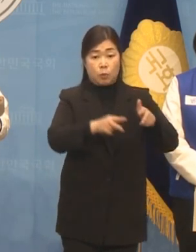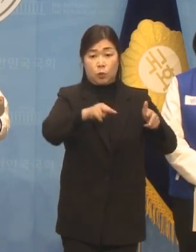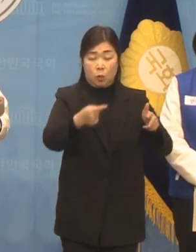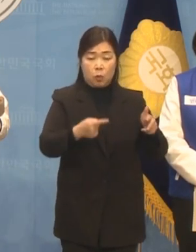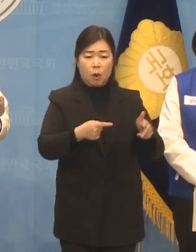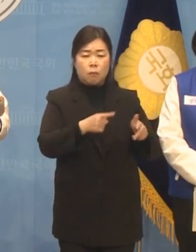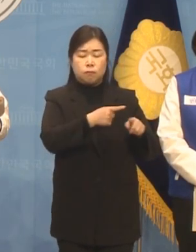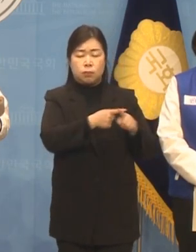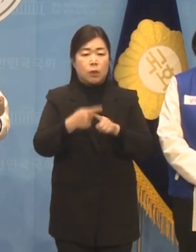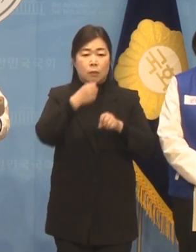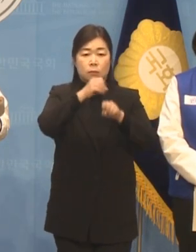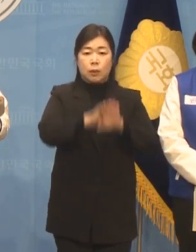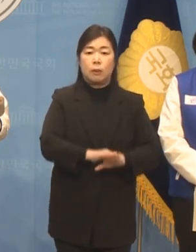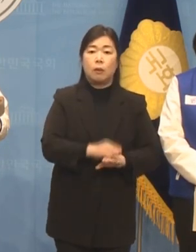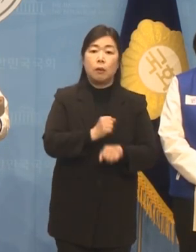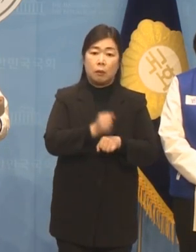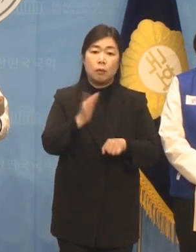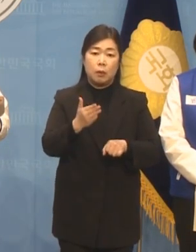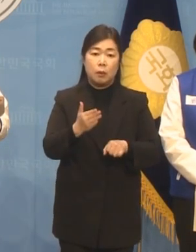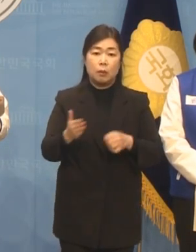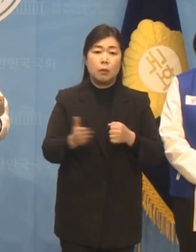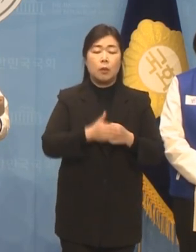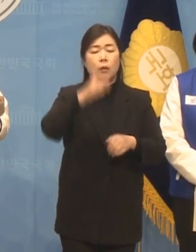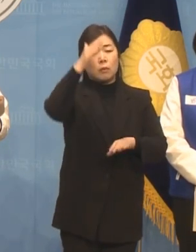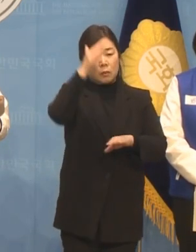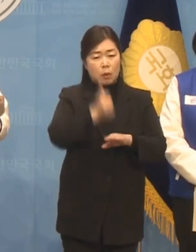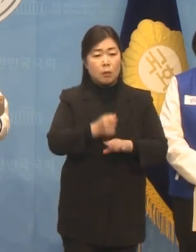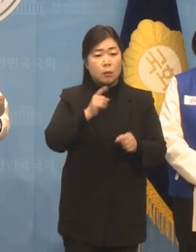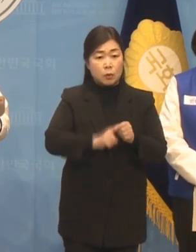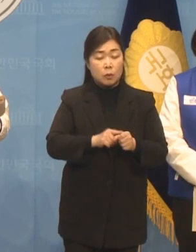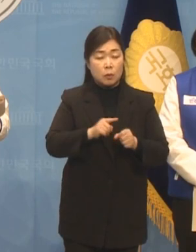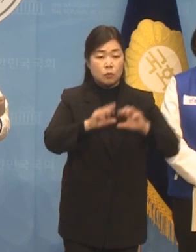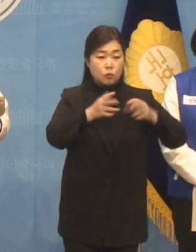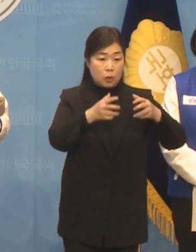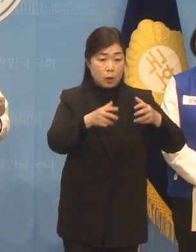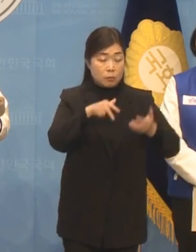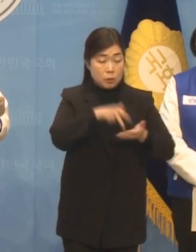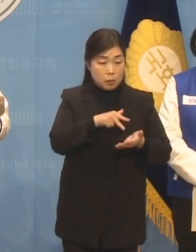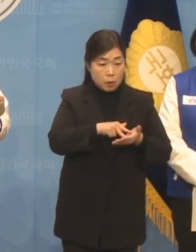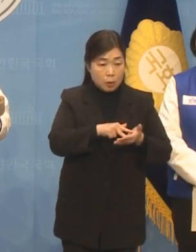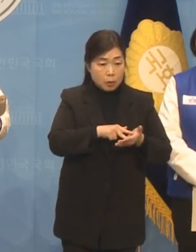국가적으로 상당한 자원을 확보하는 성과를 보유했을 것입니다.